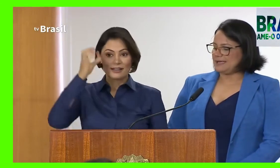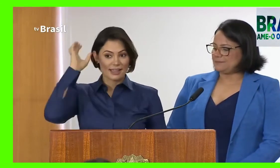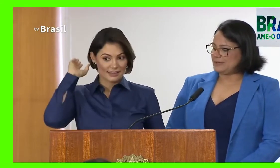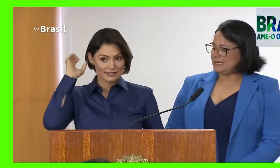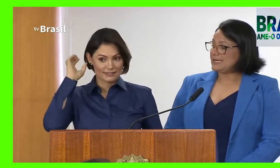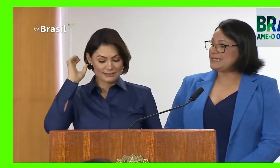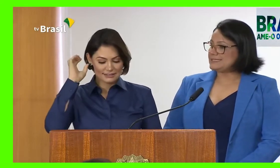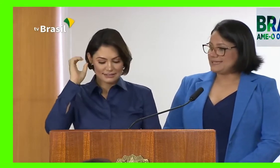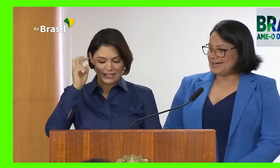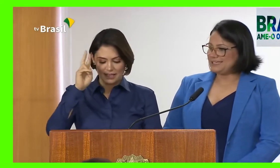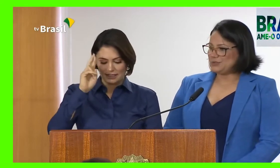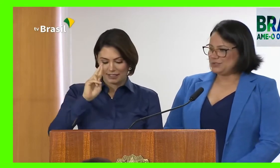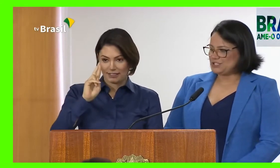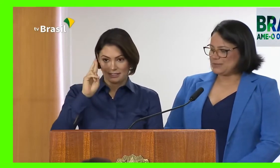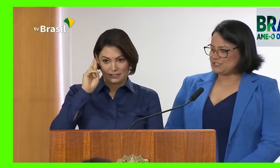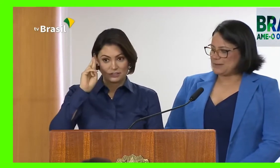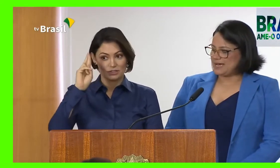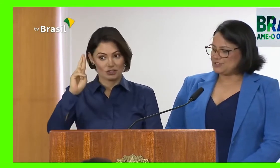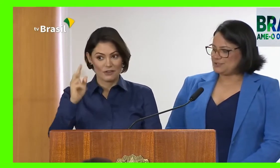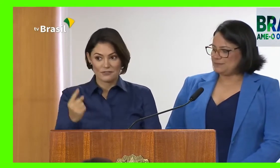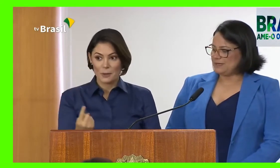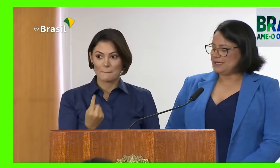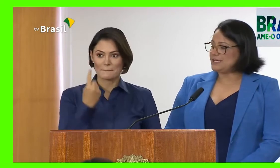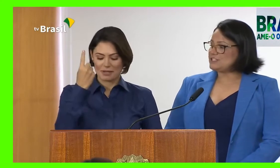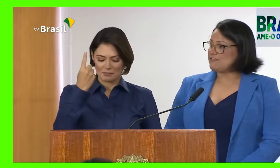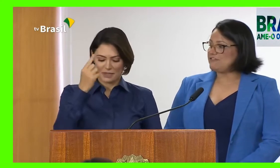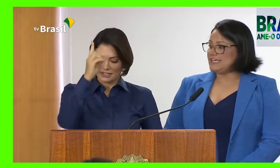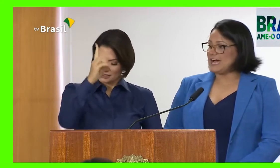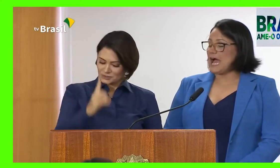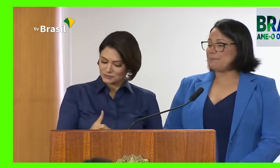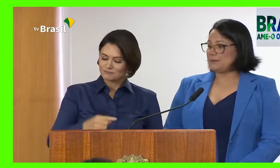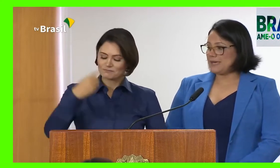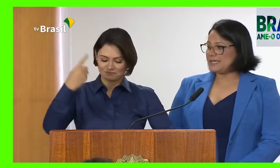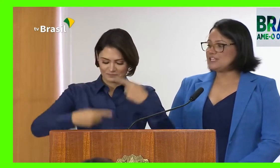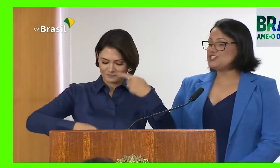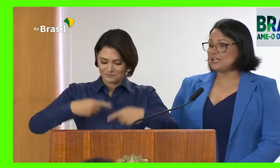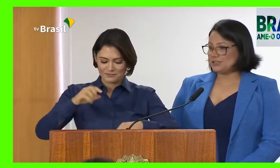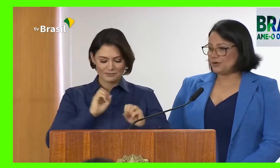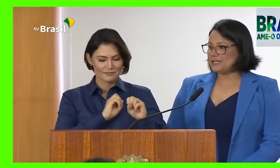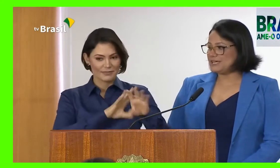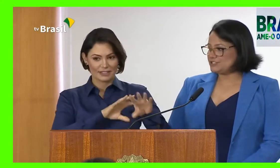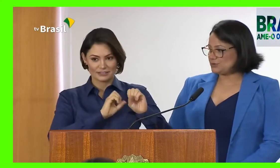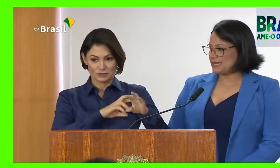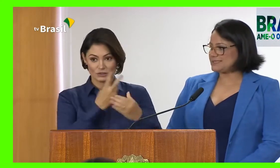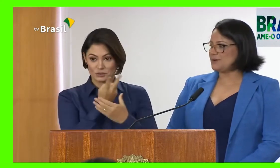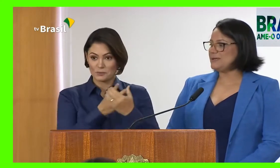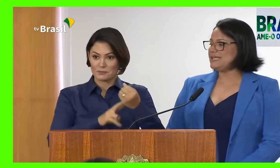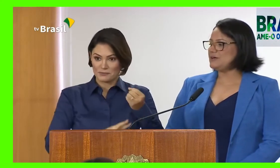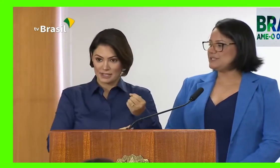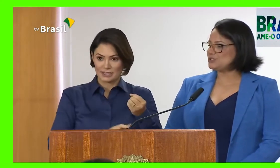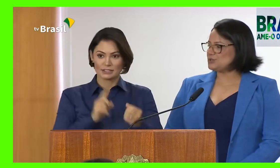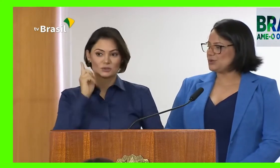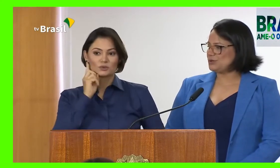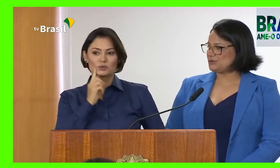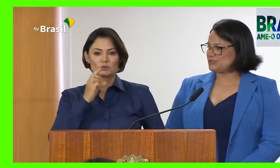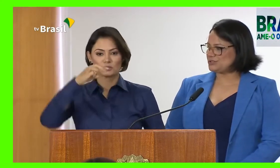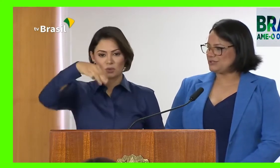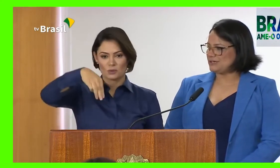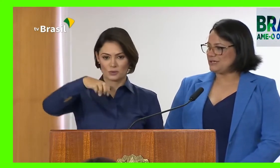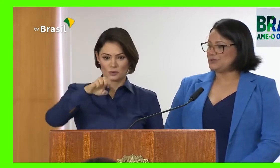Também Crisiane Nunes Beisbate, que chefia a primeira Diretoria de Educação Bilíngue de Surdos